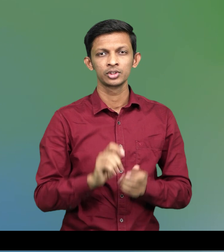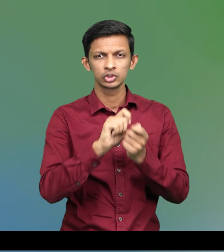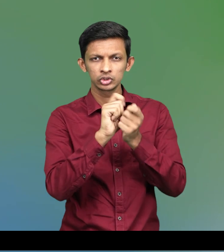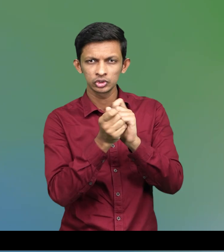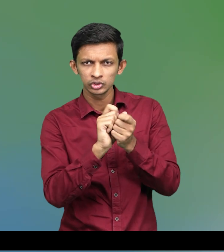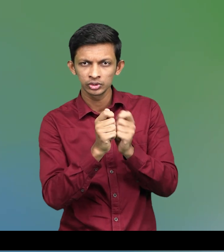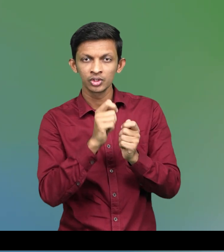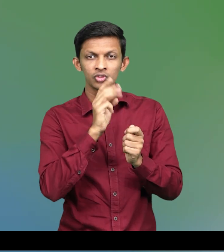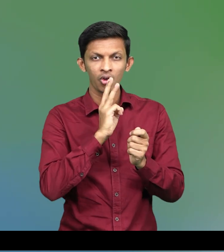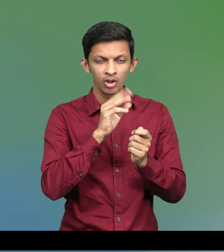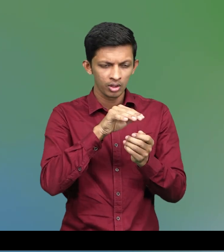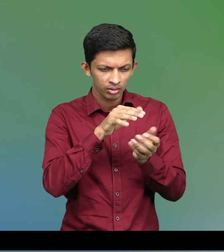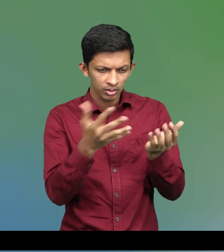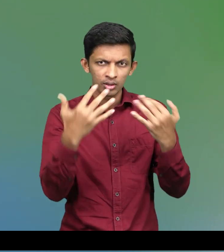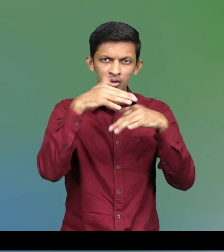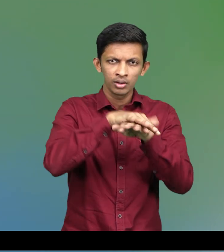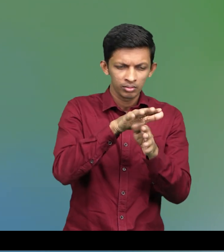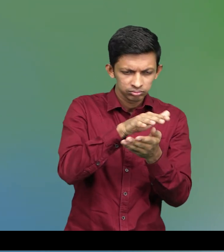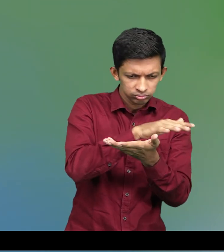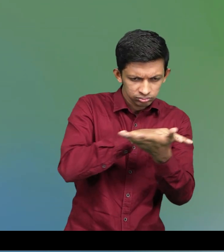నదుల పాత్ర ఆర్థిక వ్యవస్థలో.